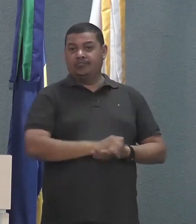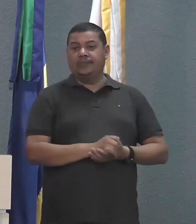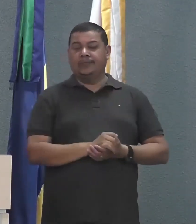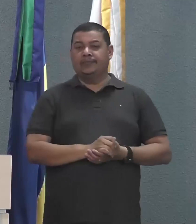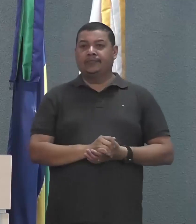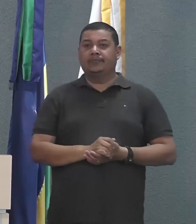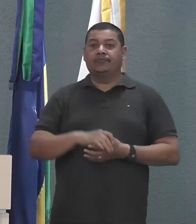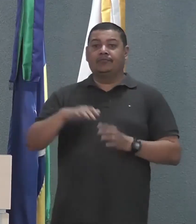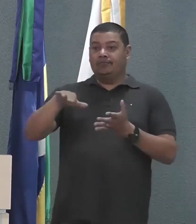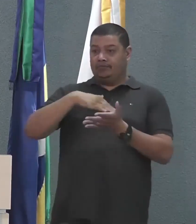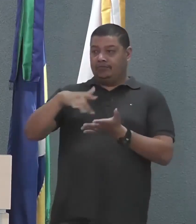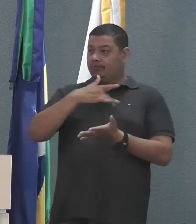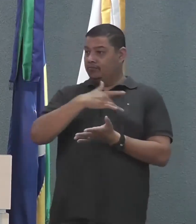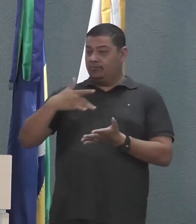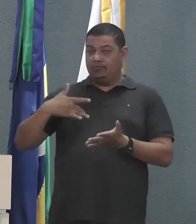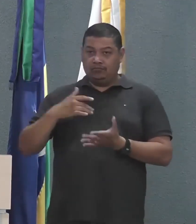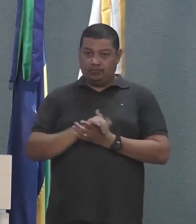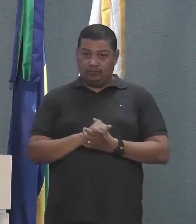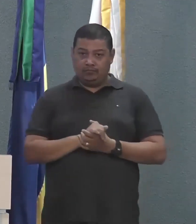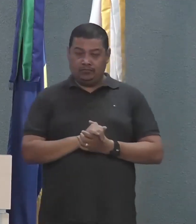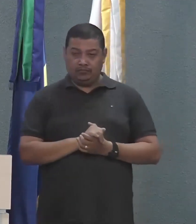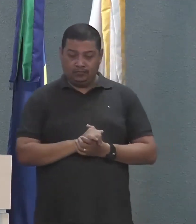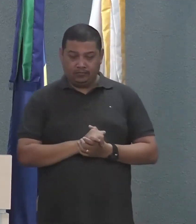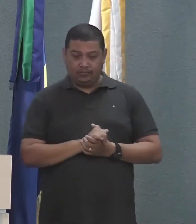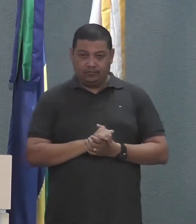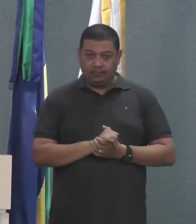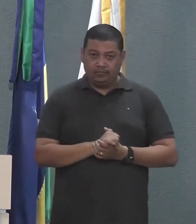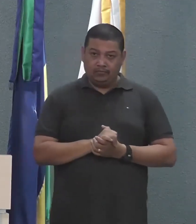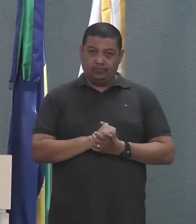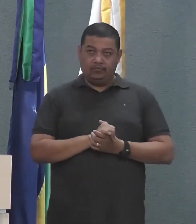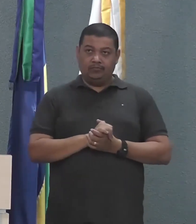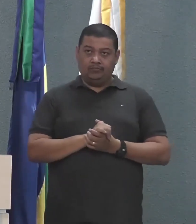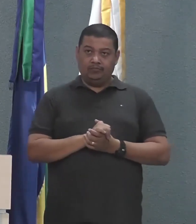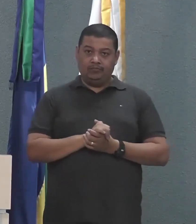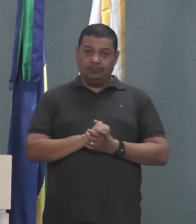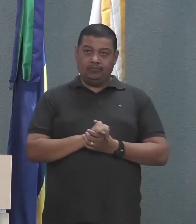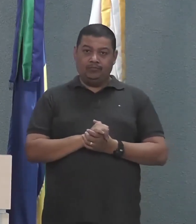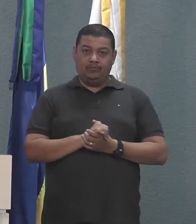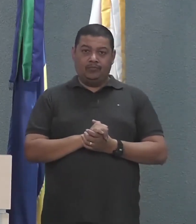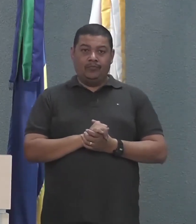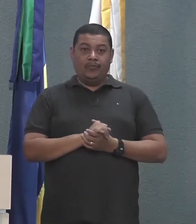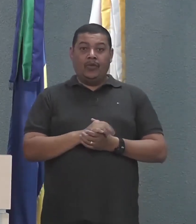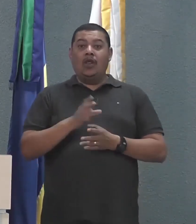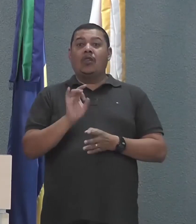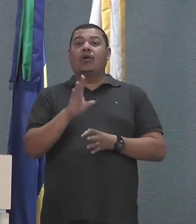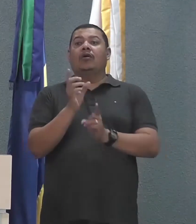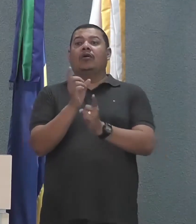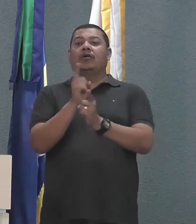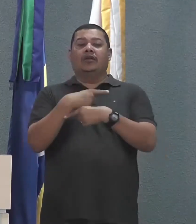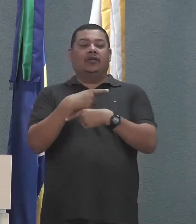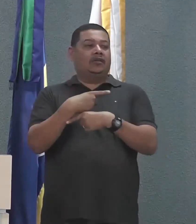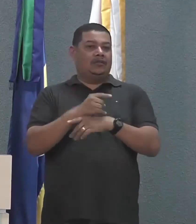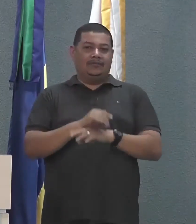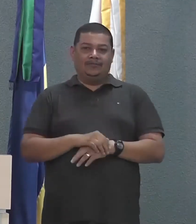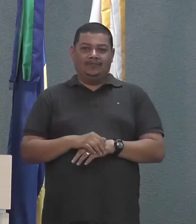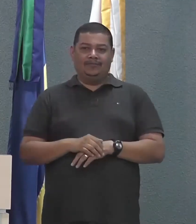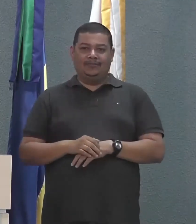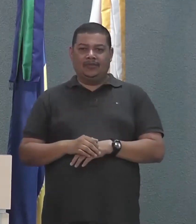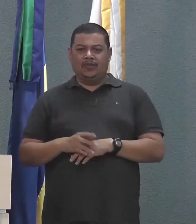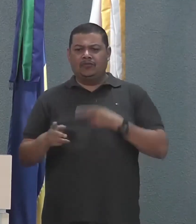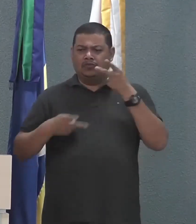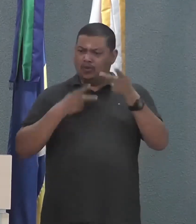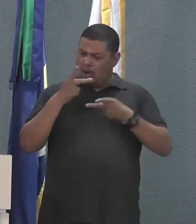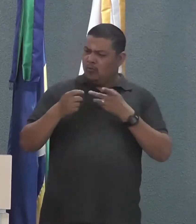um secretário de saúde que tem o dom de dar nó na gente, ele vai lá, conta a história mais bonita, que